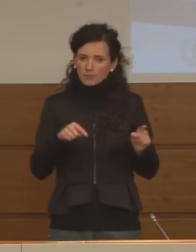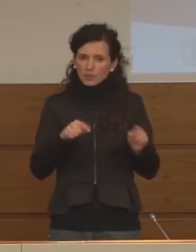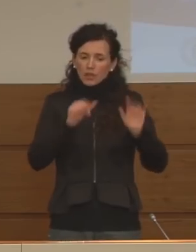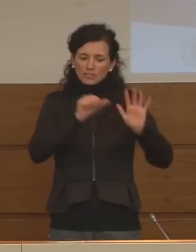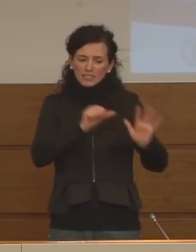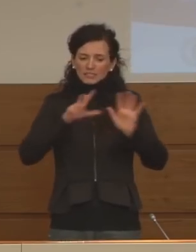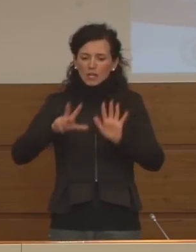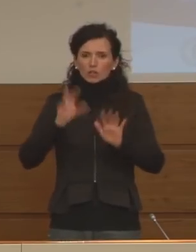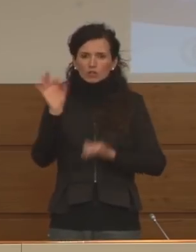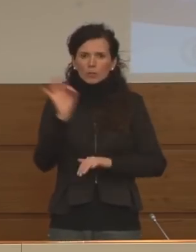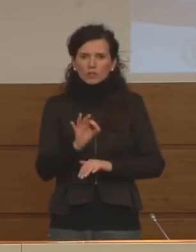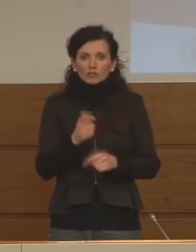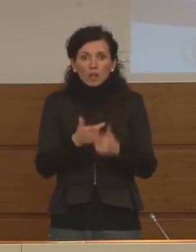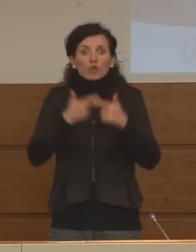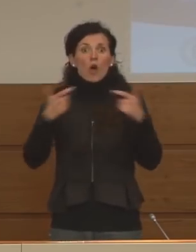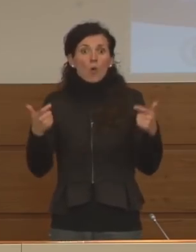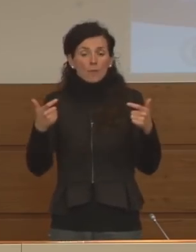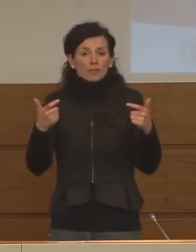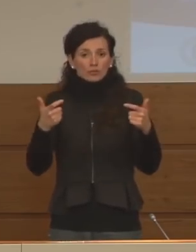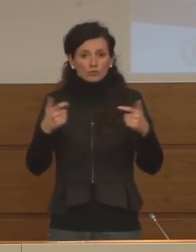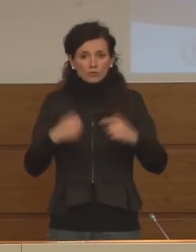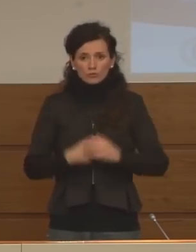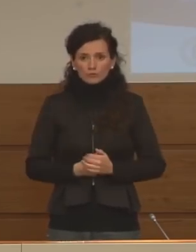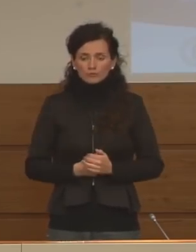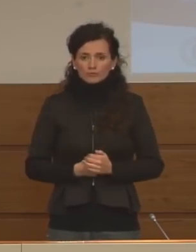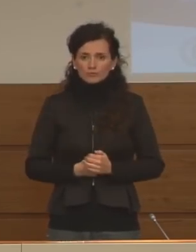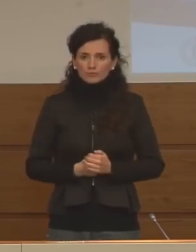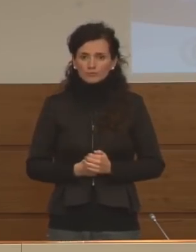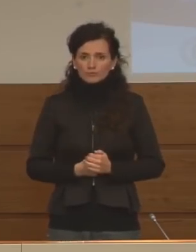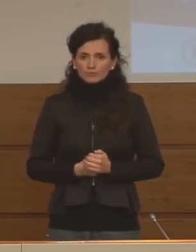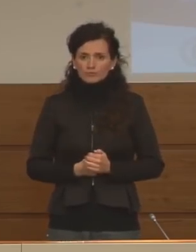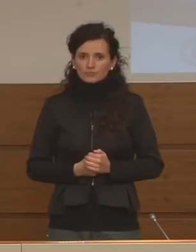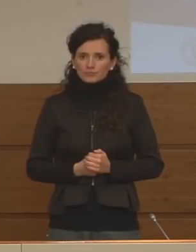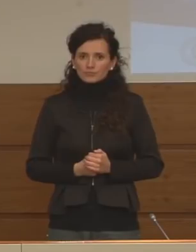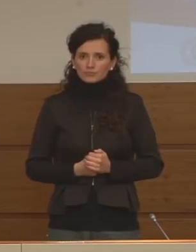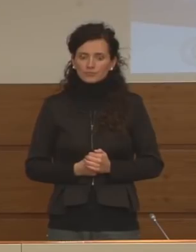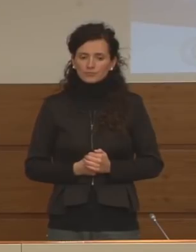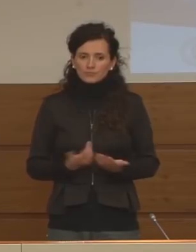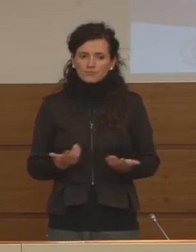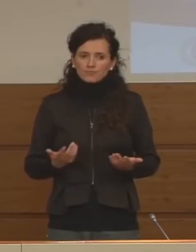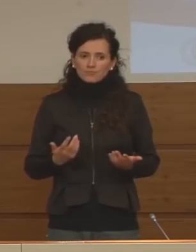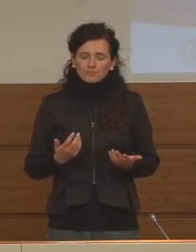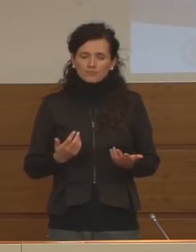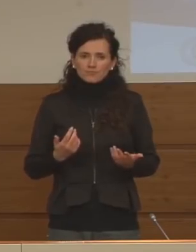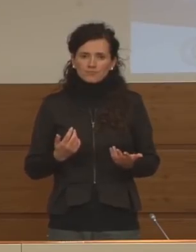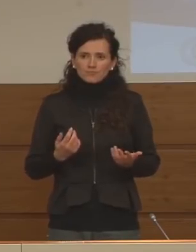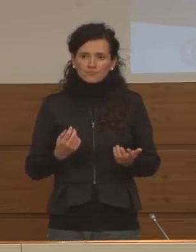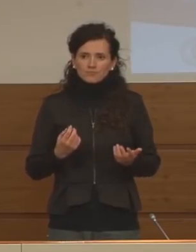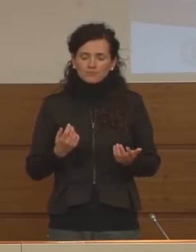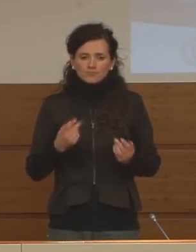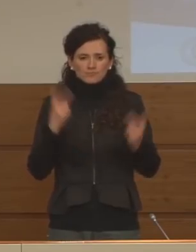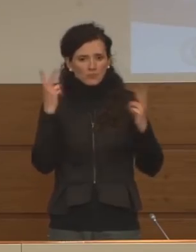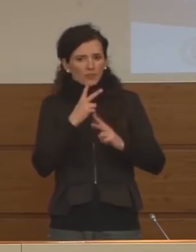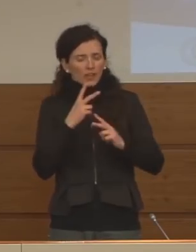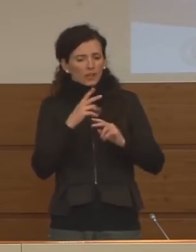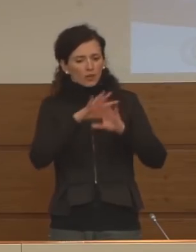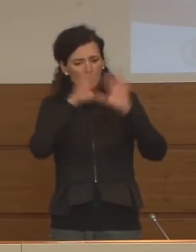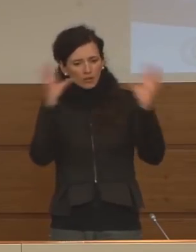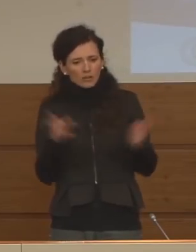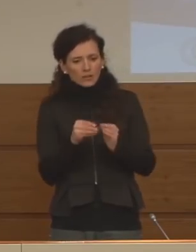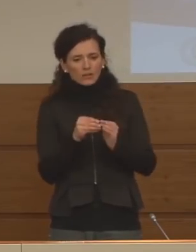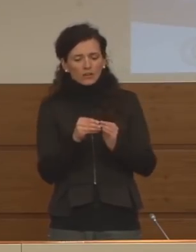68 per cento e un risultato straordinario che il nostro